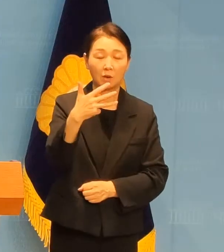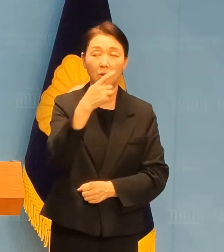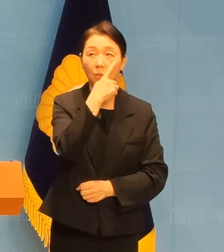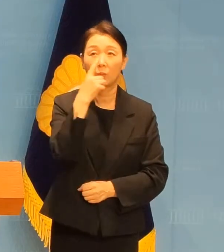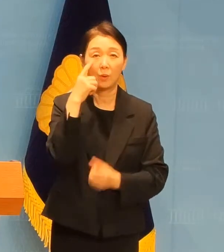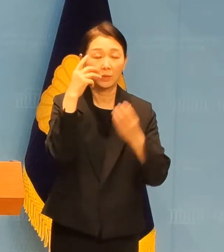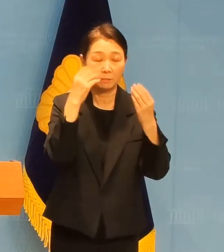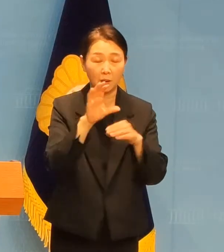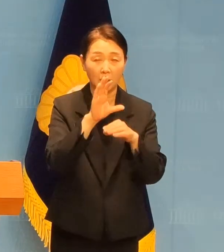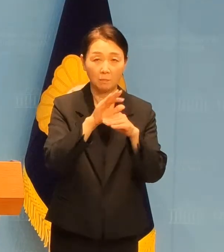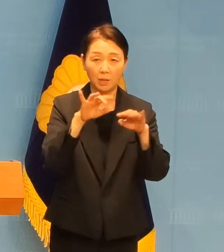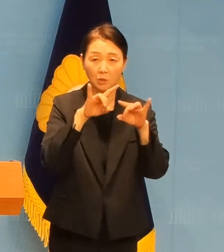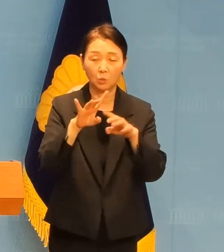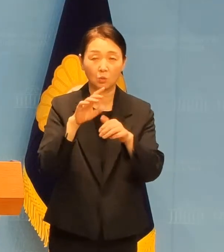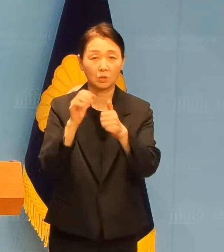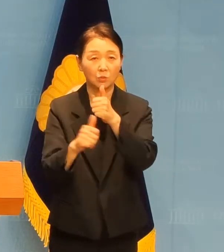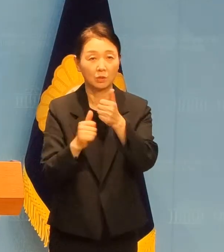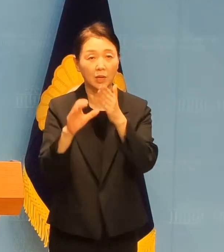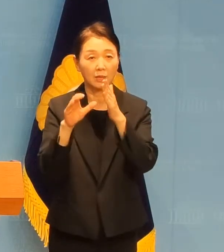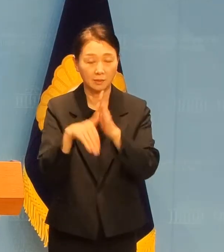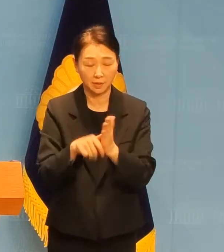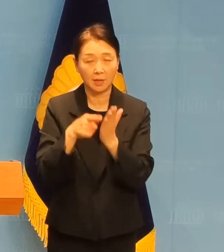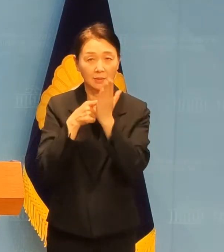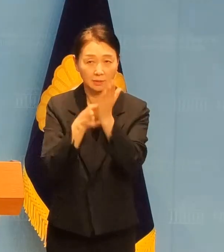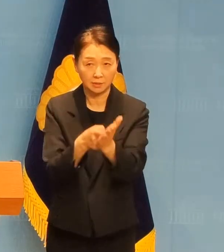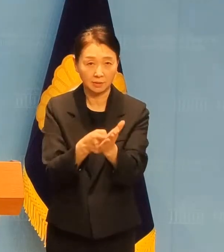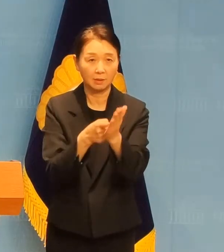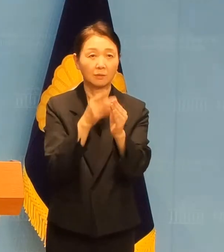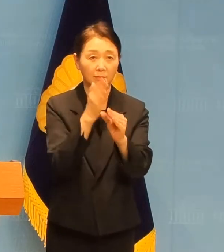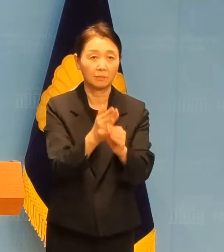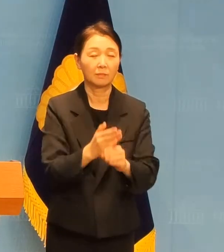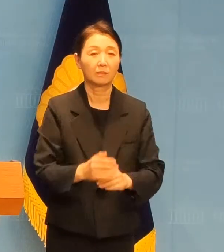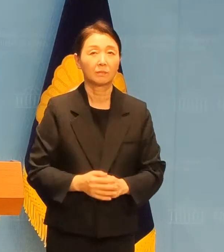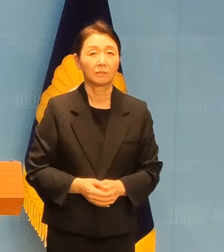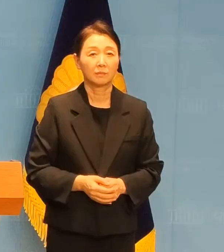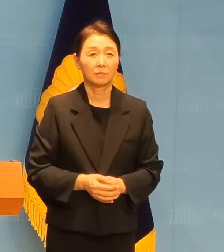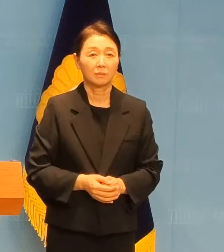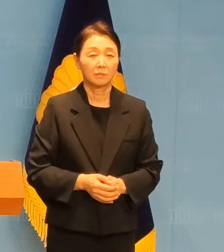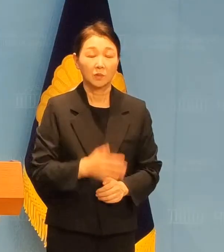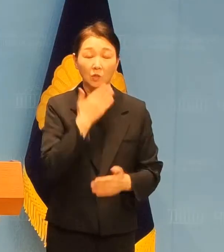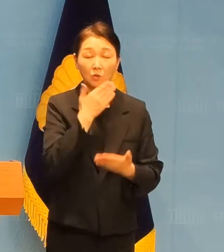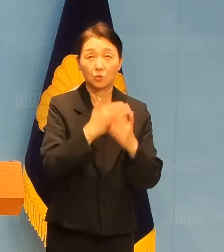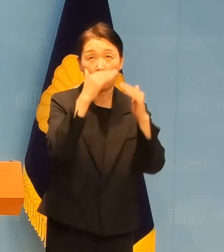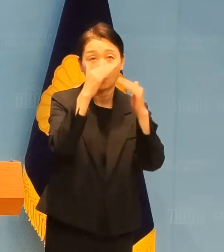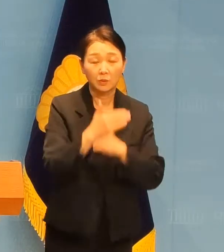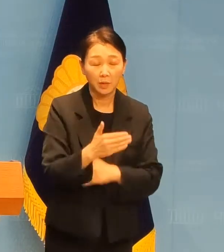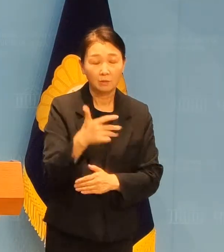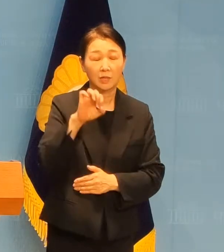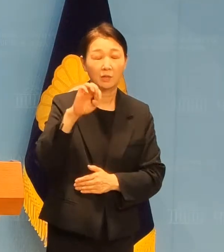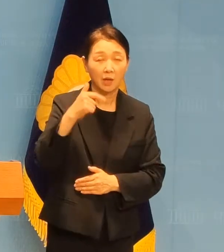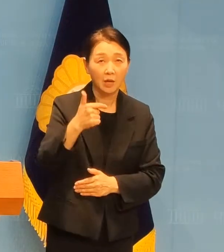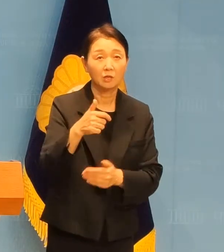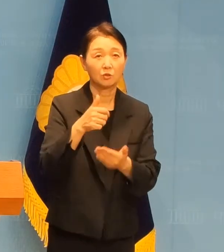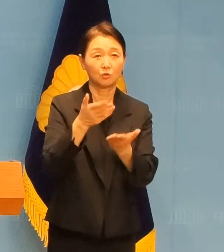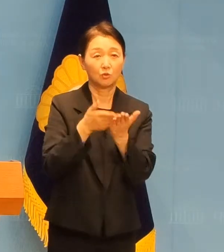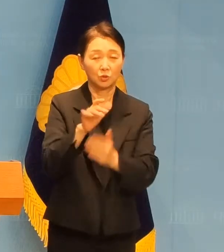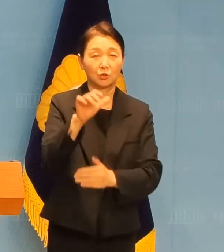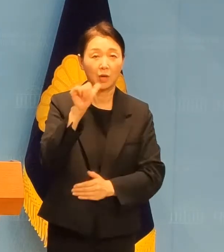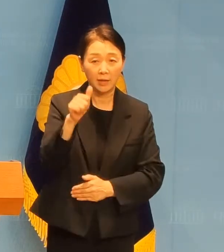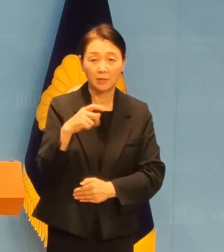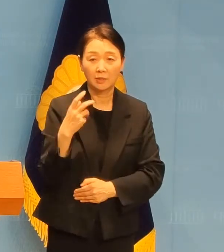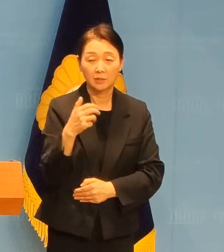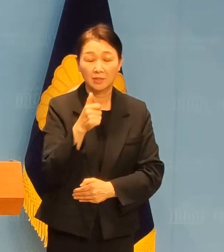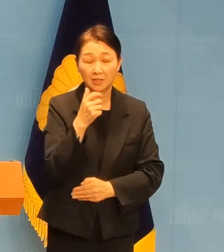확인하여 방송통신심의위원회에 심의 신청을 접수했습니다. 주요 사례로 채널A, 뉴스A 진행자는